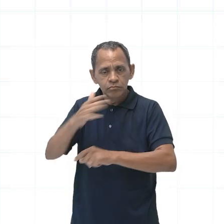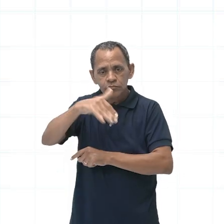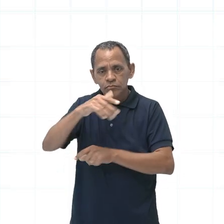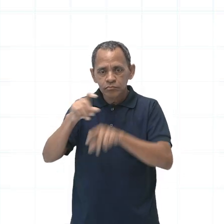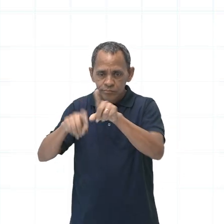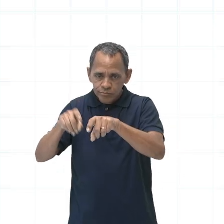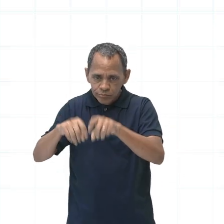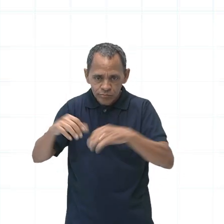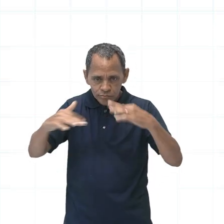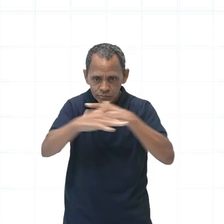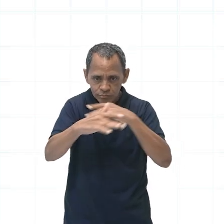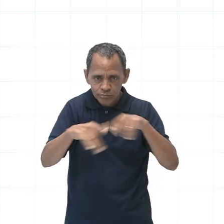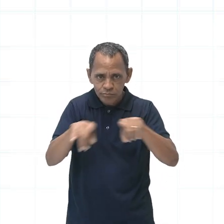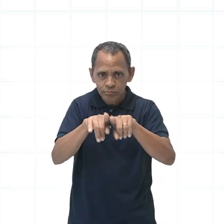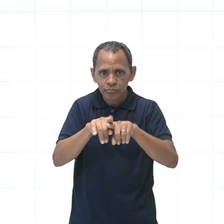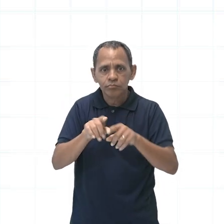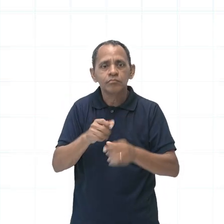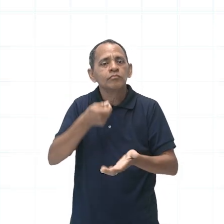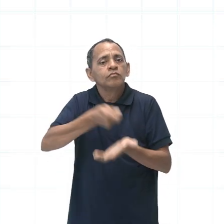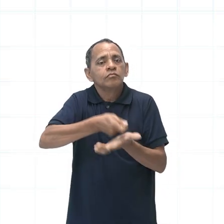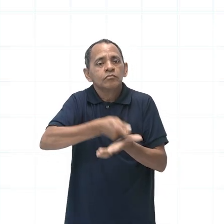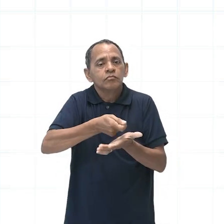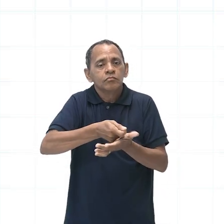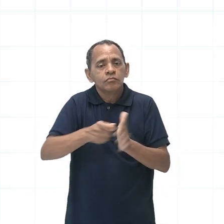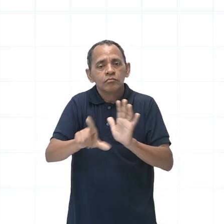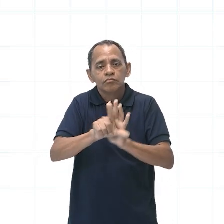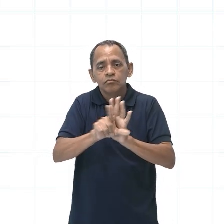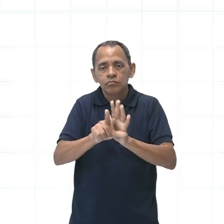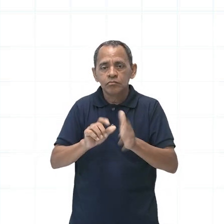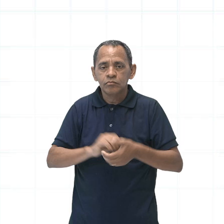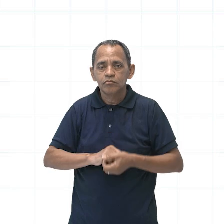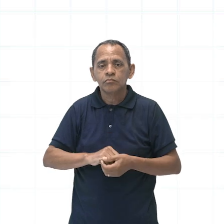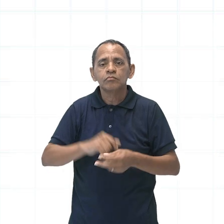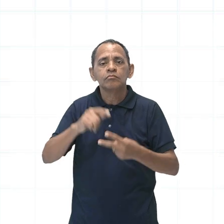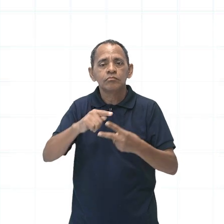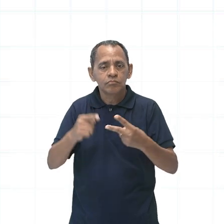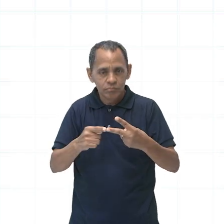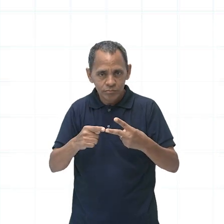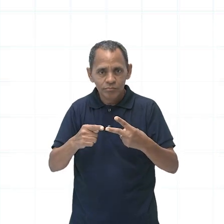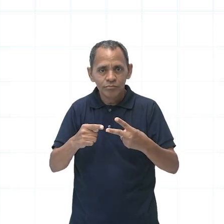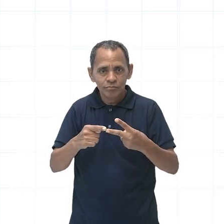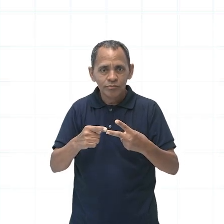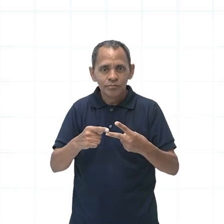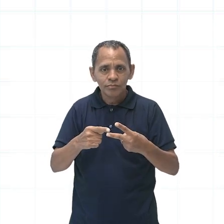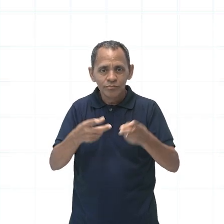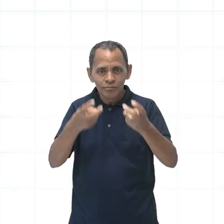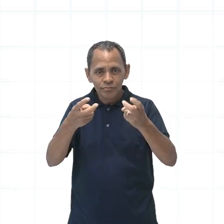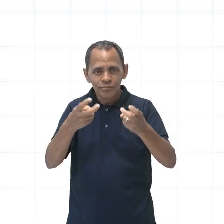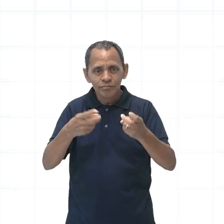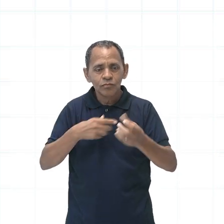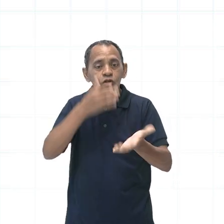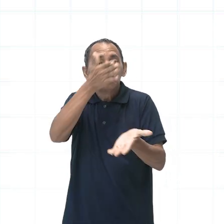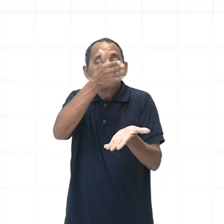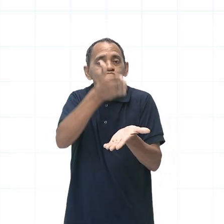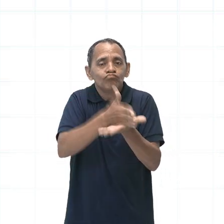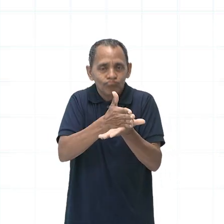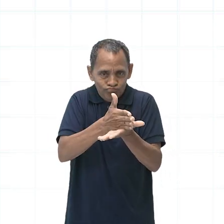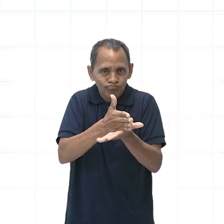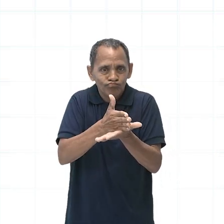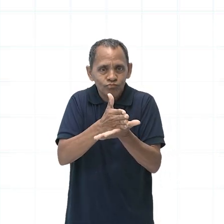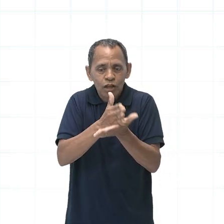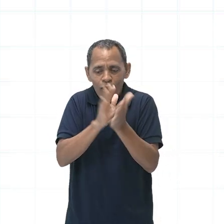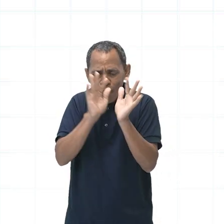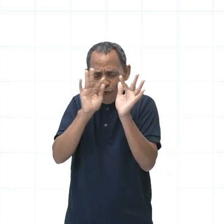ou urbanas para efeitos dessa lei. 2 pontos, ou seja, vai dividir, né? Terminou em 2 pontos, vai